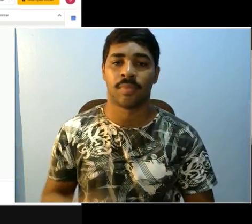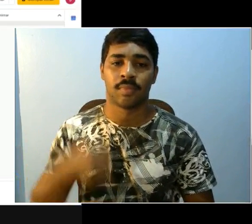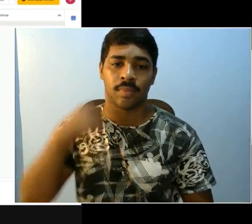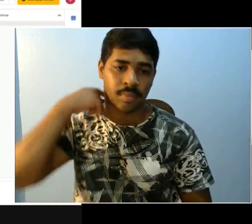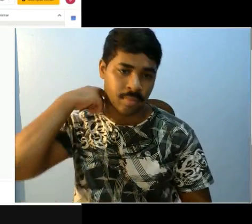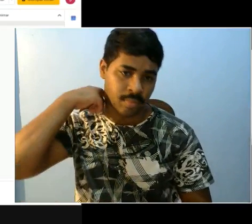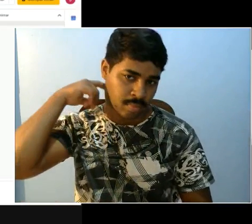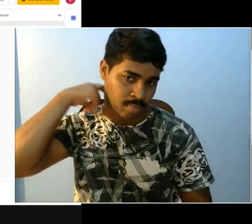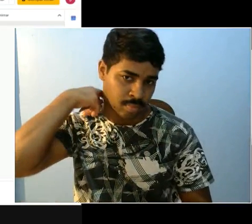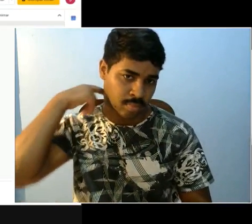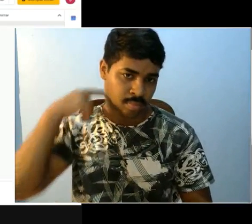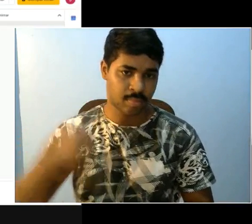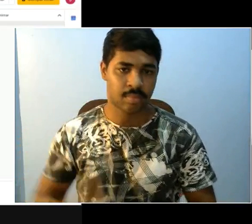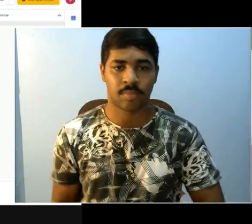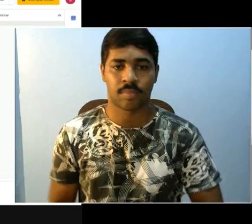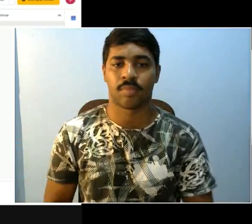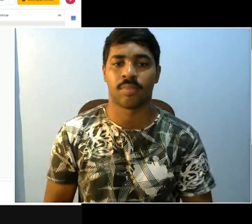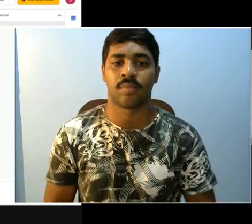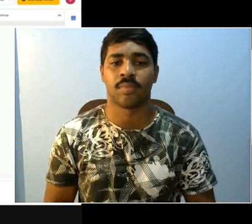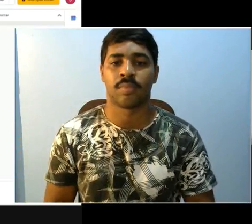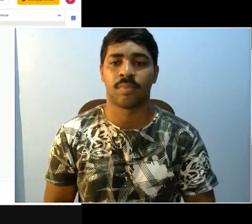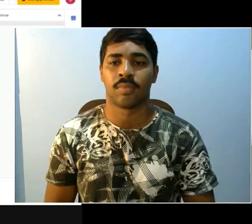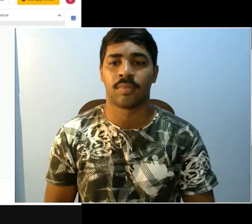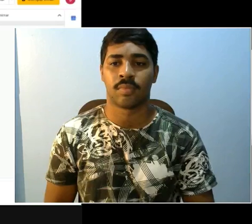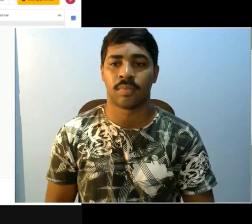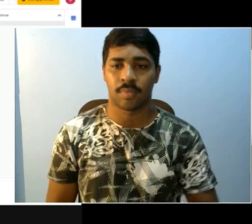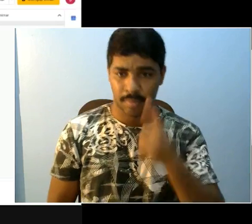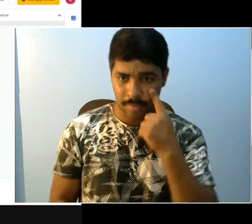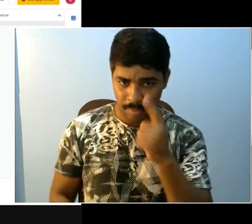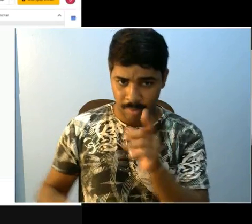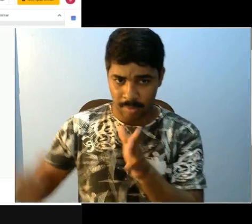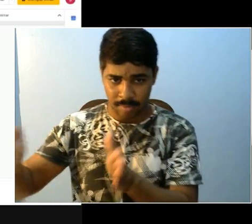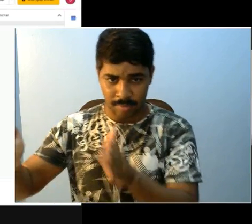2.900 newtons. Esse é o valor da força.